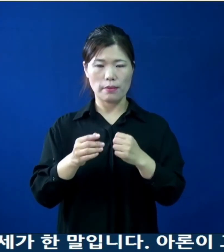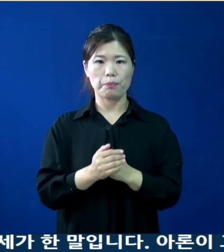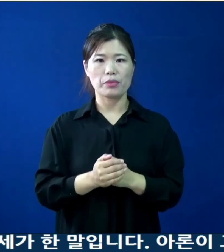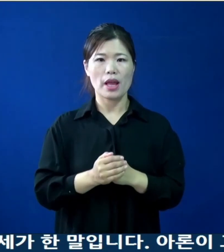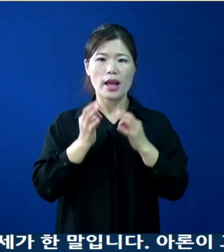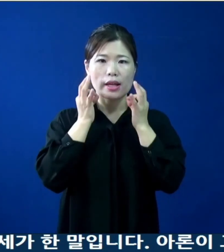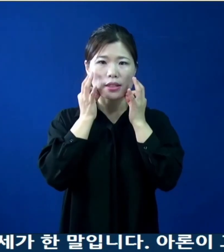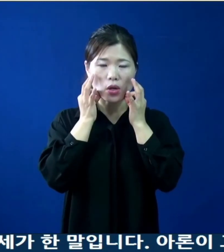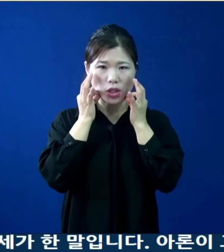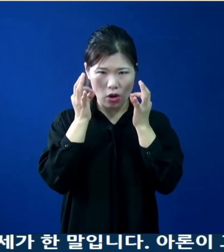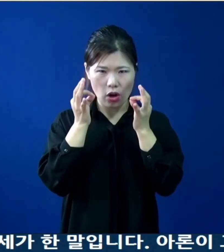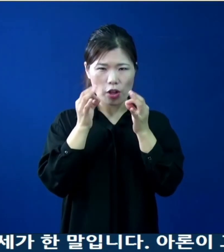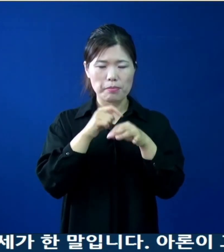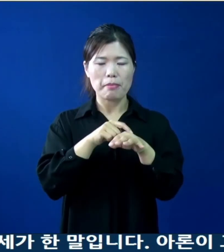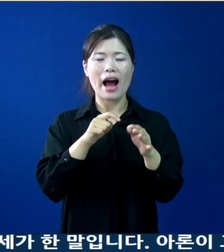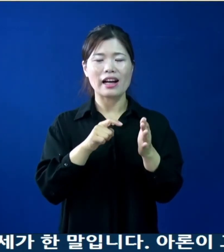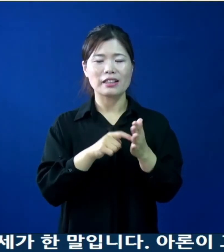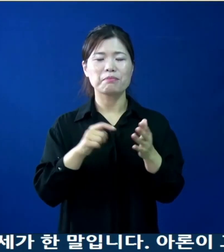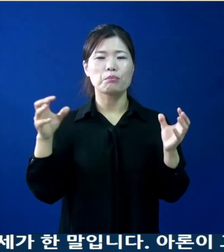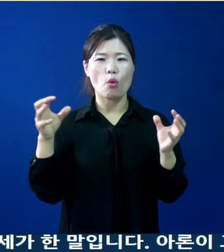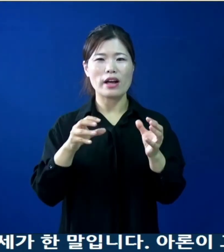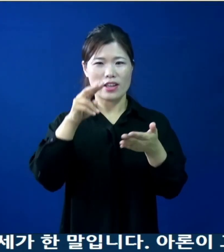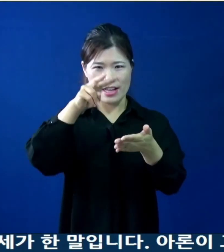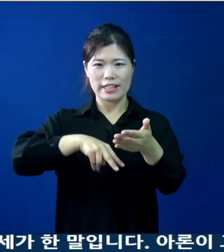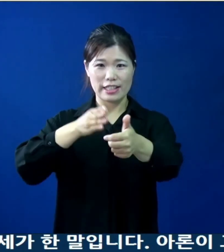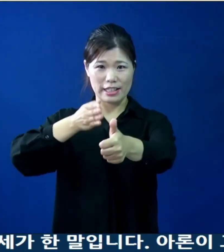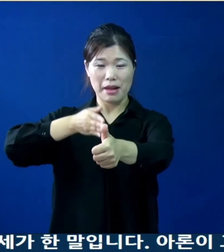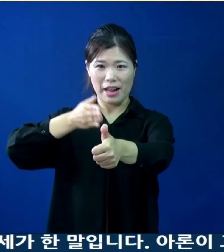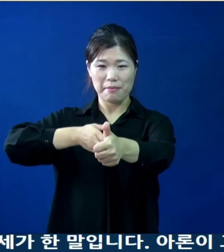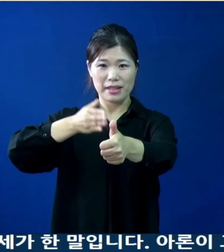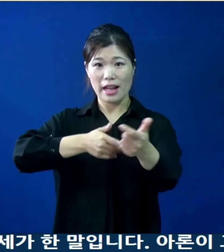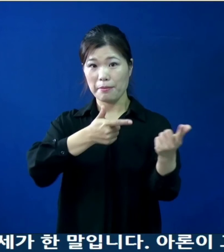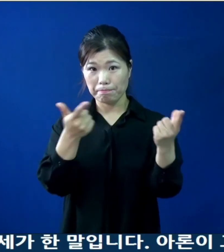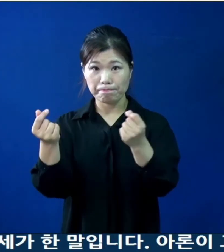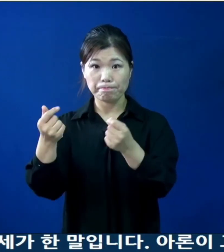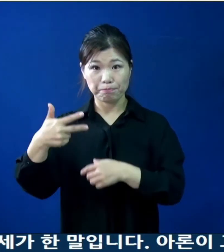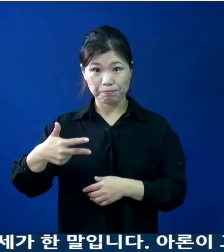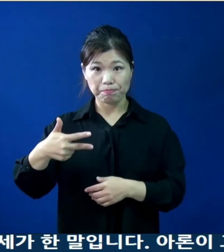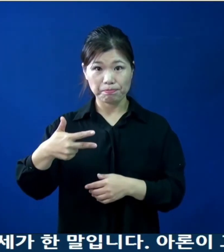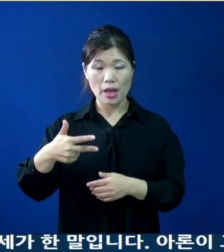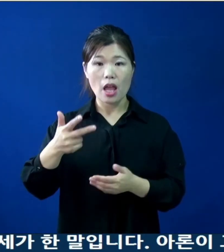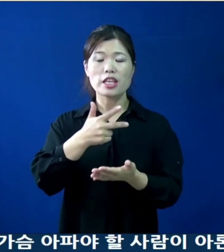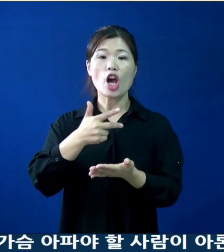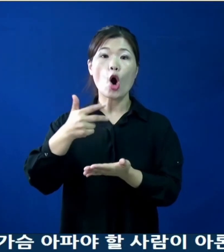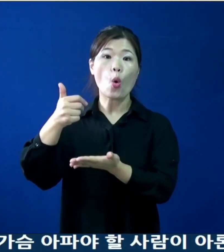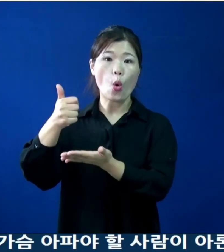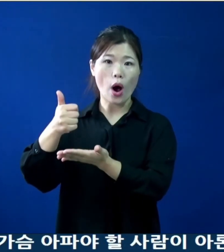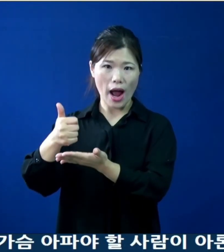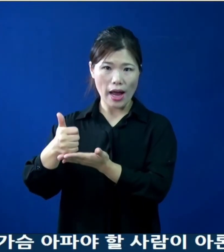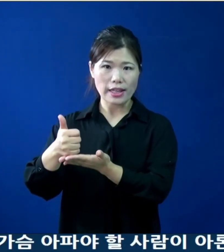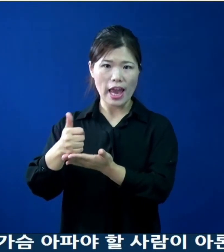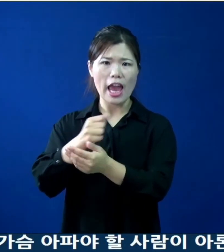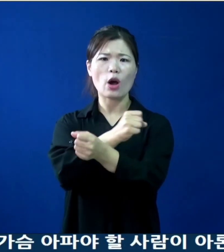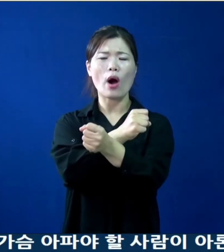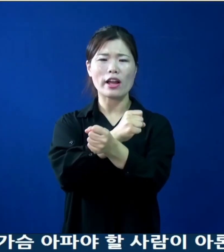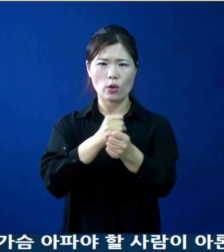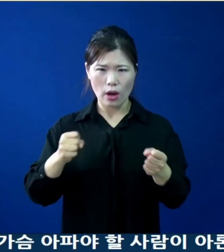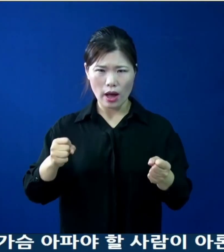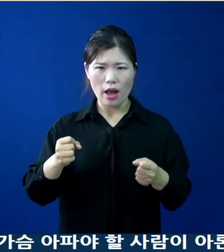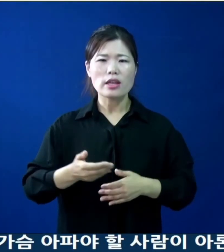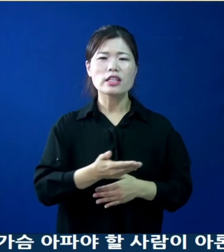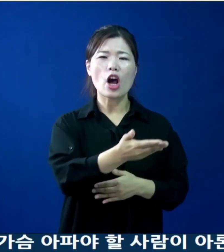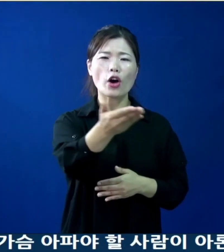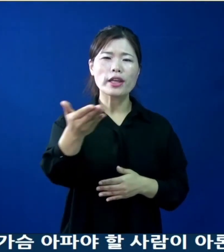정성껏 한번 마음 모아 읽어봤으면 좋겠습니다. 7절 읽겠습니다. 여호와의 관유가 너희에게